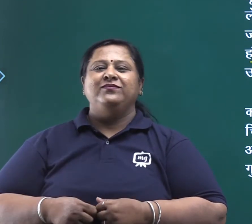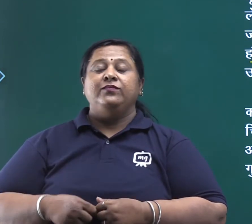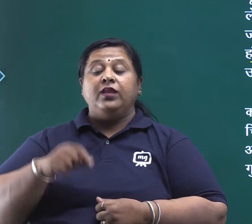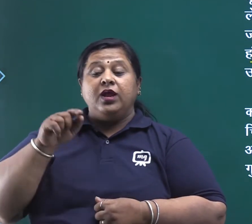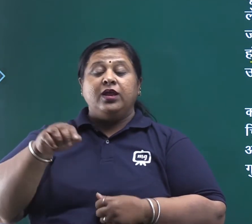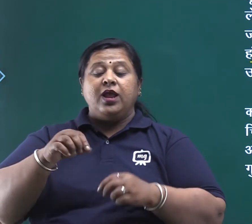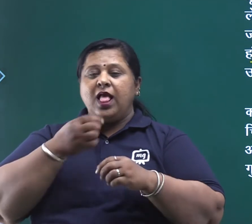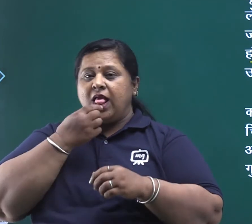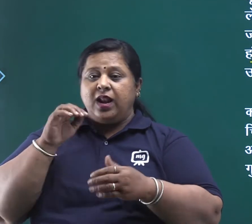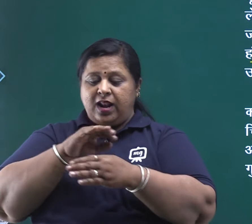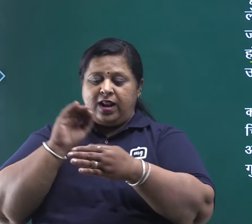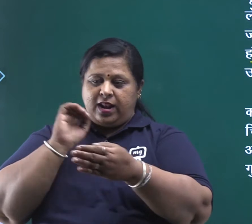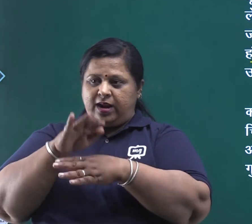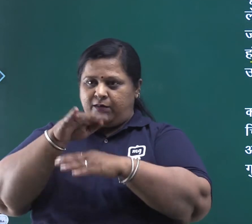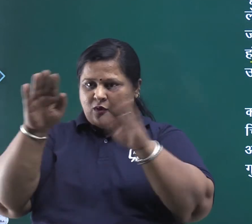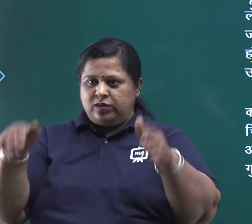और यह लेटर बॉक्स